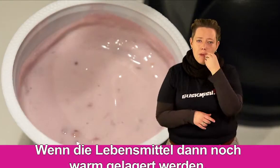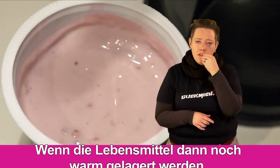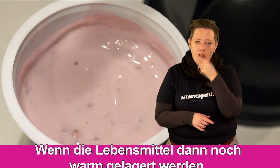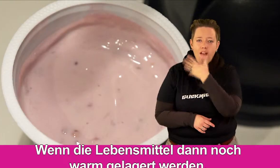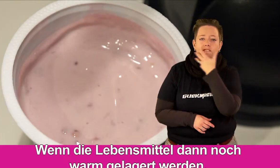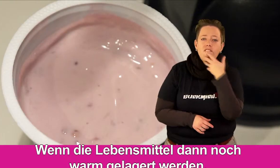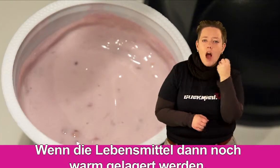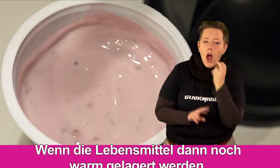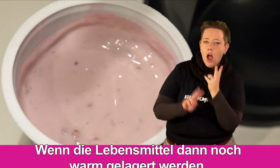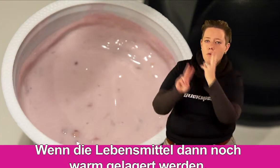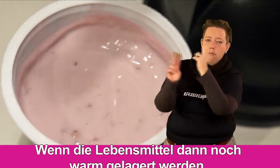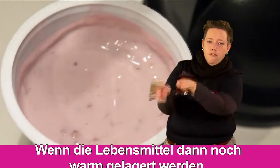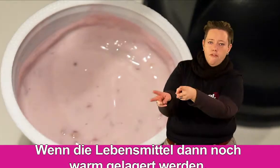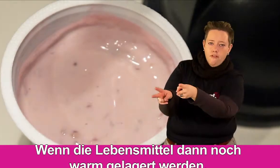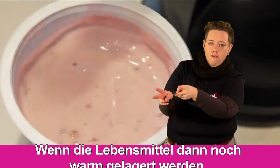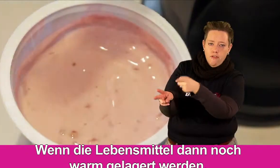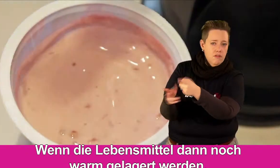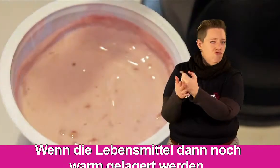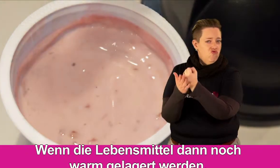Wenn die Lebensmittel dann noch warm gelagert werden,